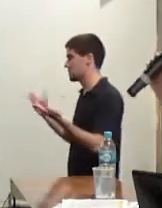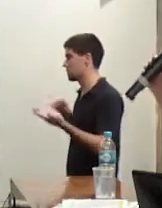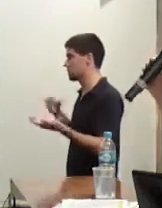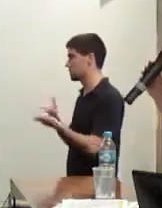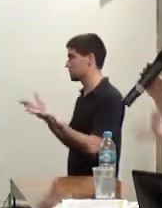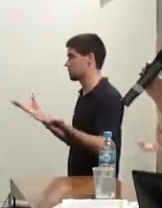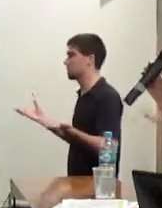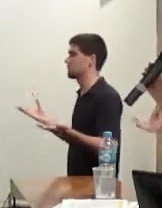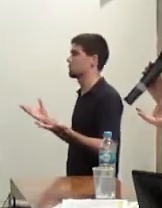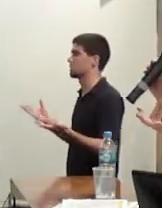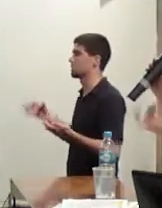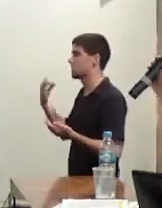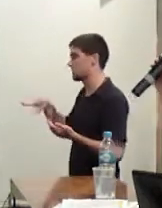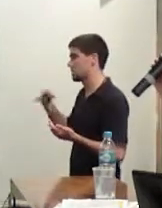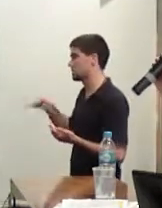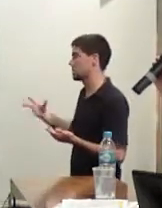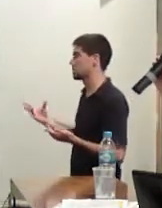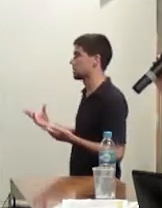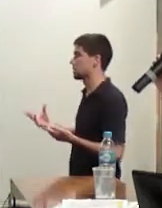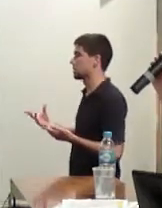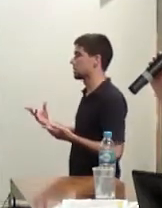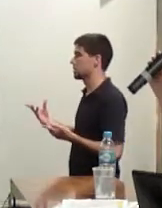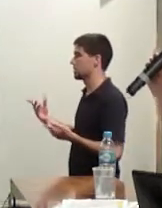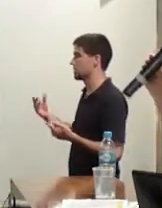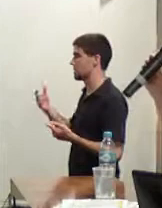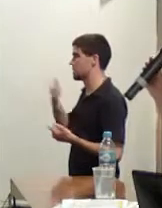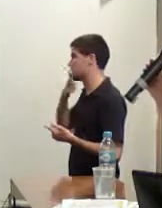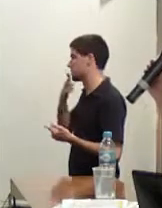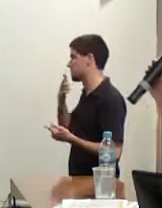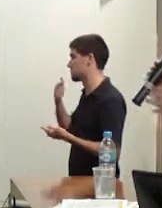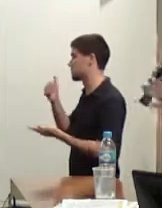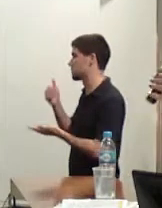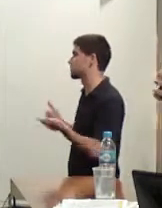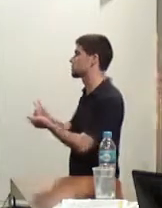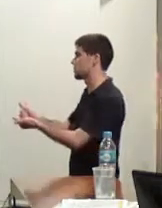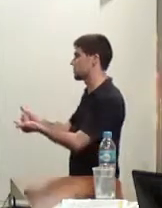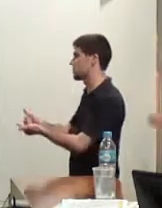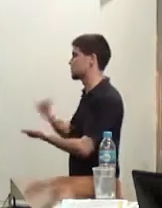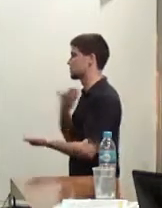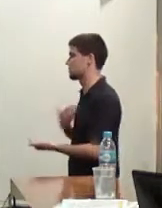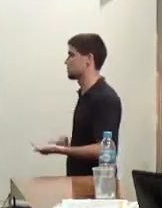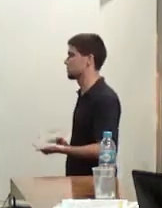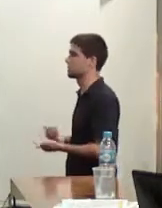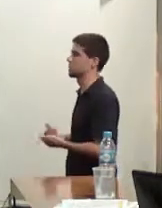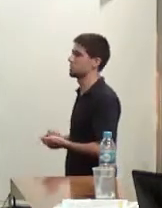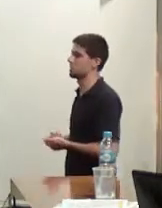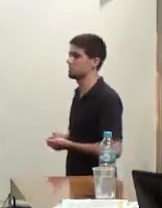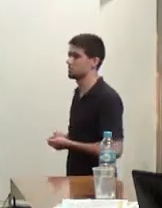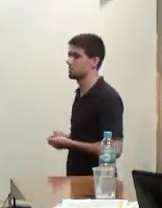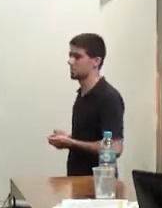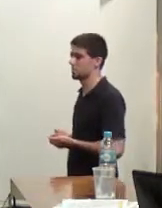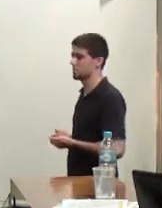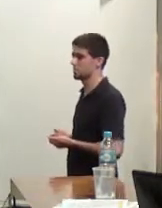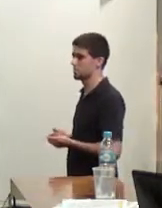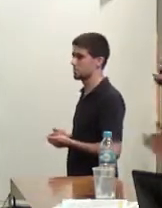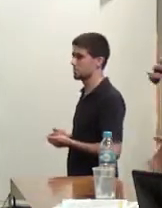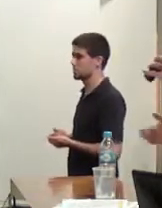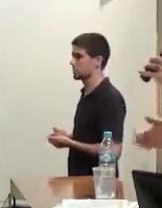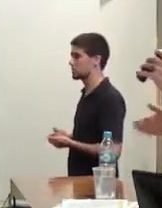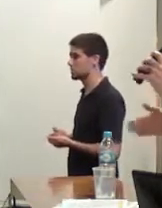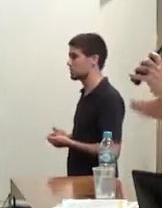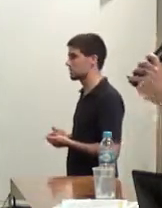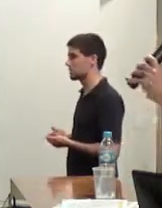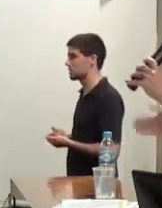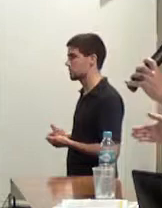servicio público por excelencia a cargo de la ciudad es el subte. Entonces, por un lado tenemos que ha habido